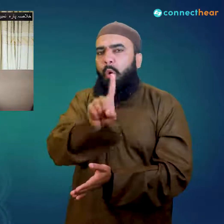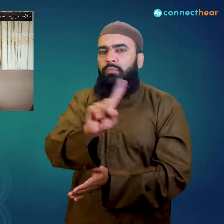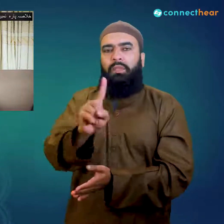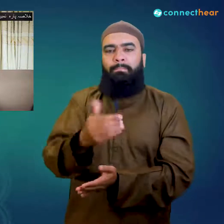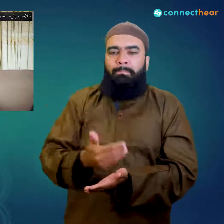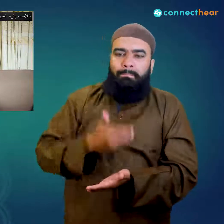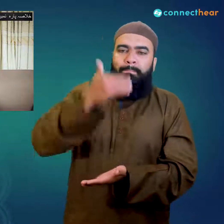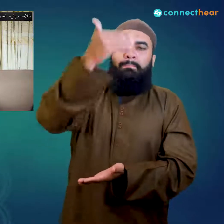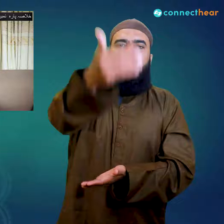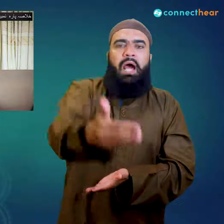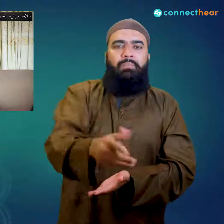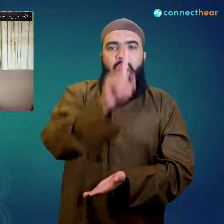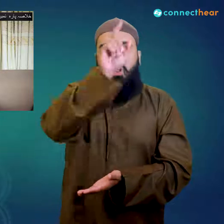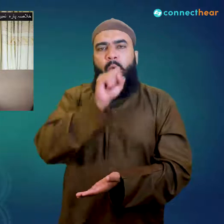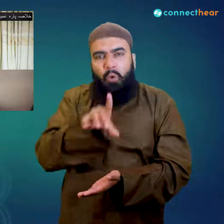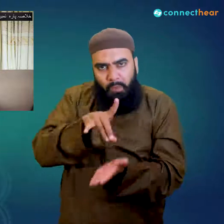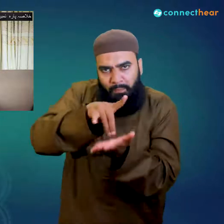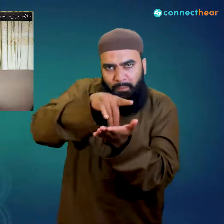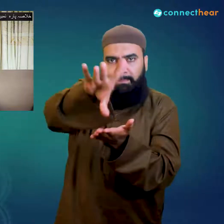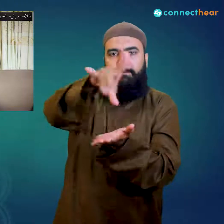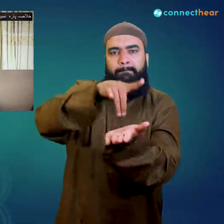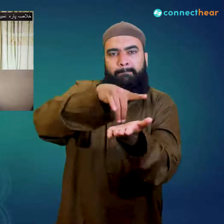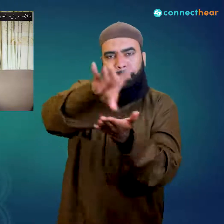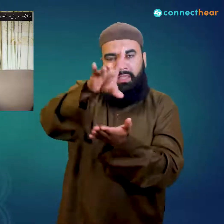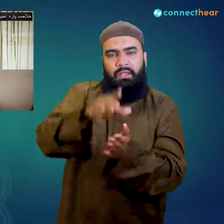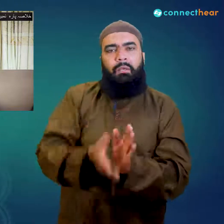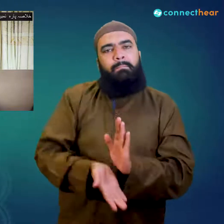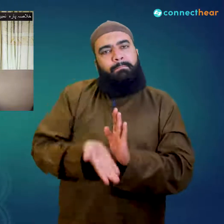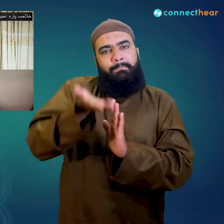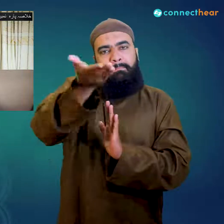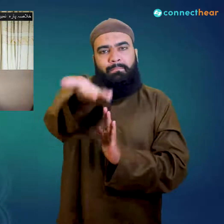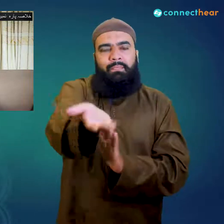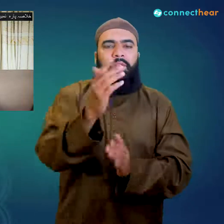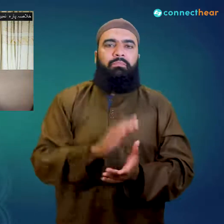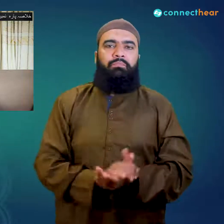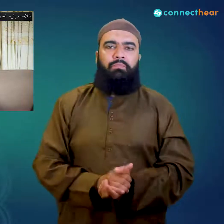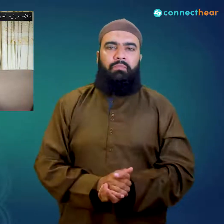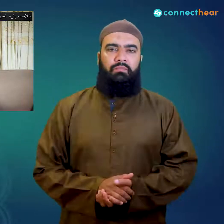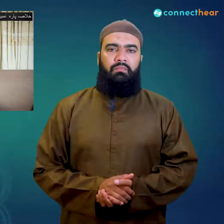منسوخ کہلاتی ہیں، اور یہ اللہ کی حکمت اور مشیت پر ہوتی ہیں۔